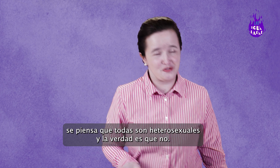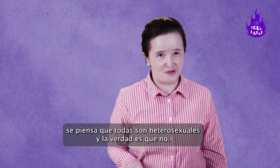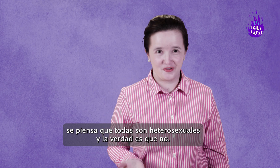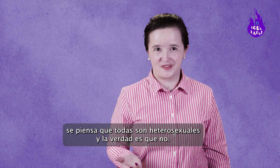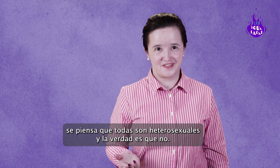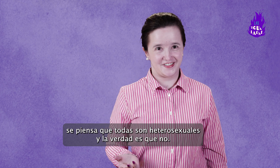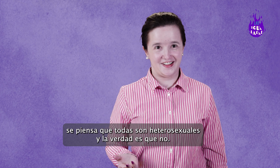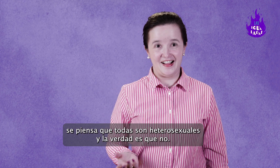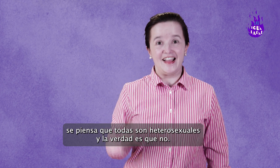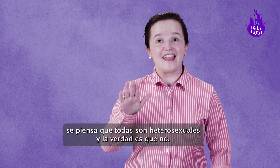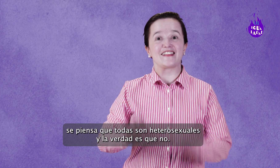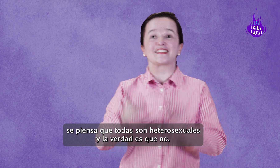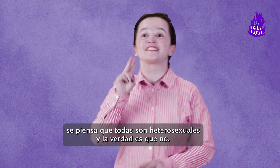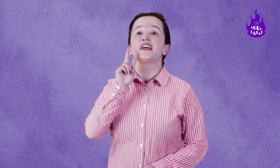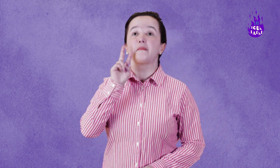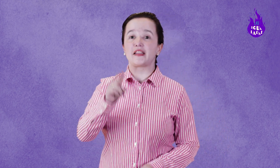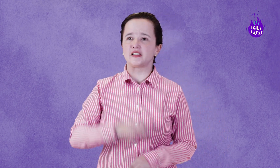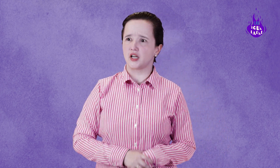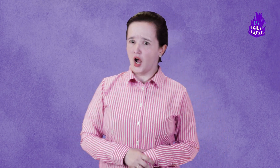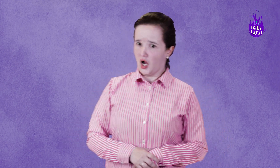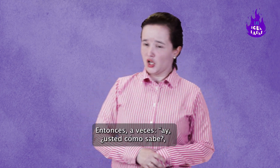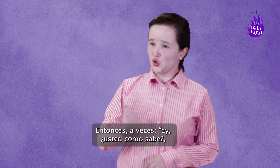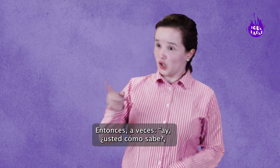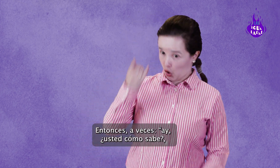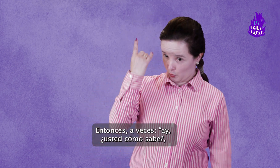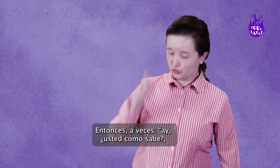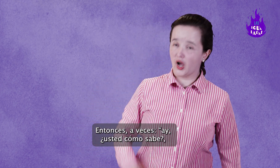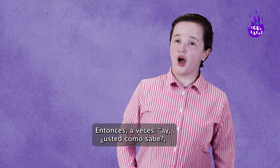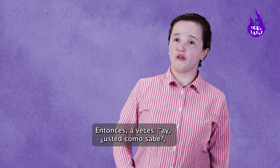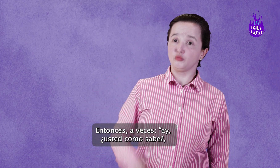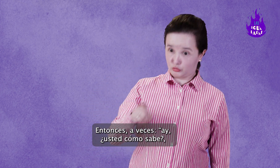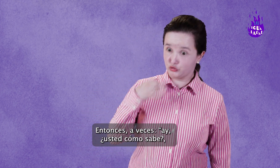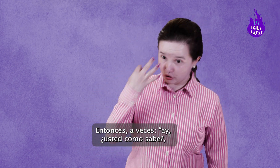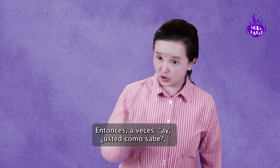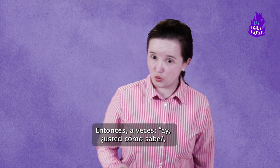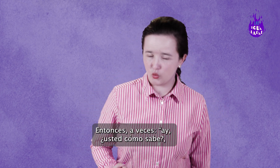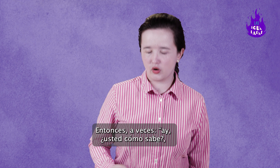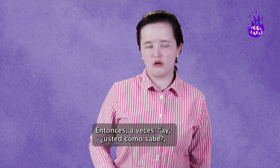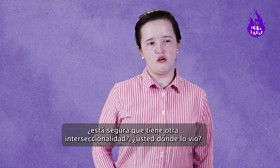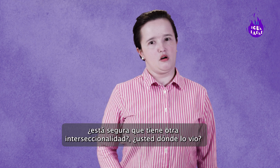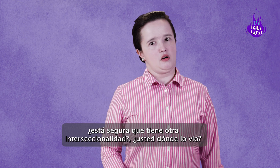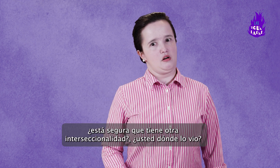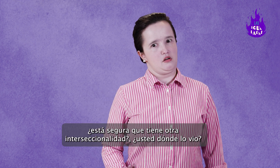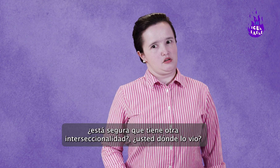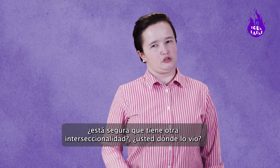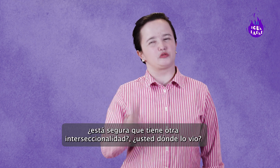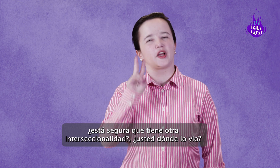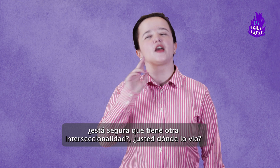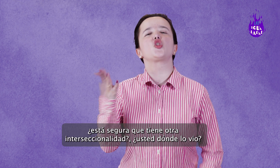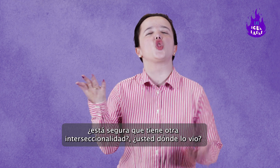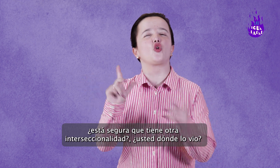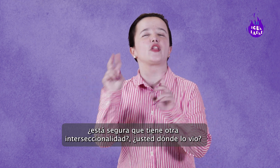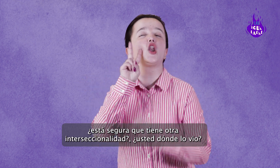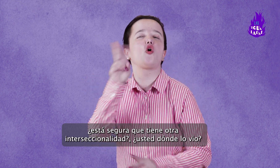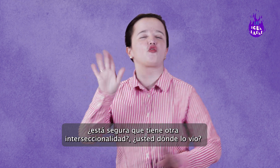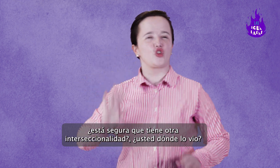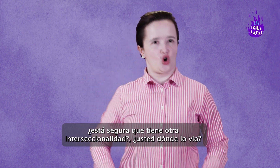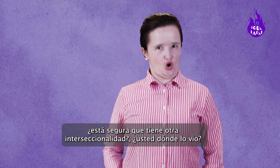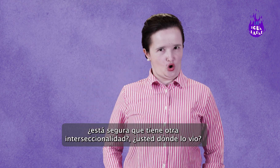heterosexuales y la verdad es que no. Entonces, a veces ven, ay, ¿usted cómo sabe? ¿Está segura que tiene otra interseccionalidad? ¿Y usted